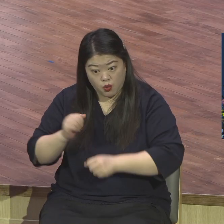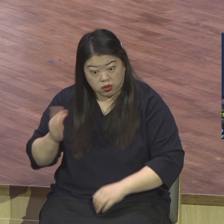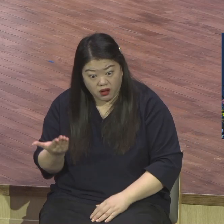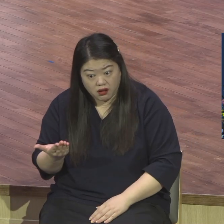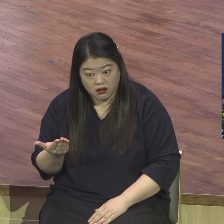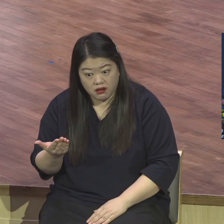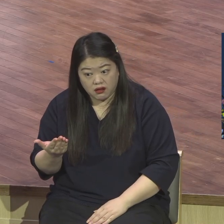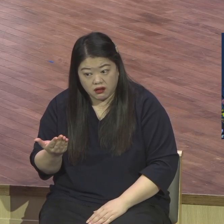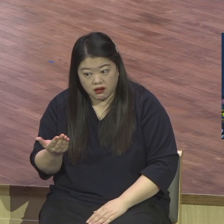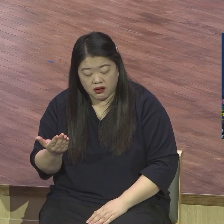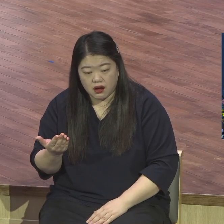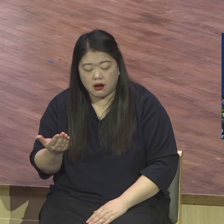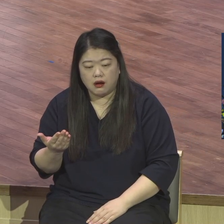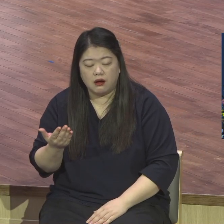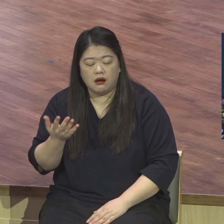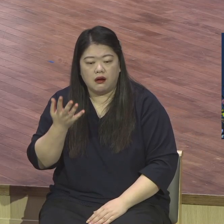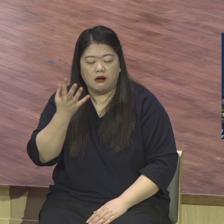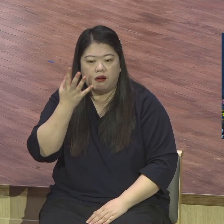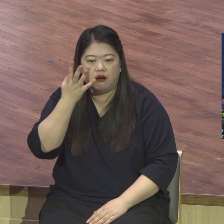접하고 나니까